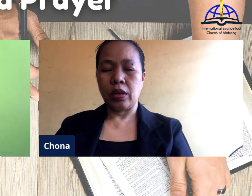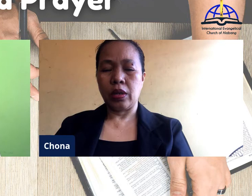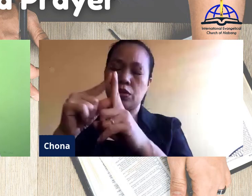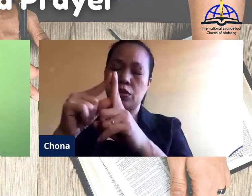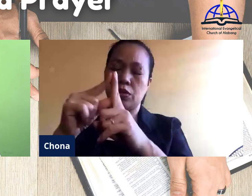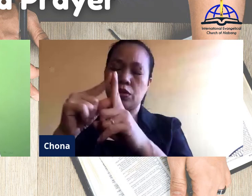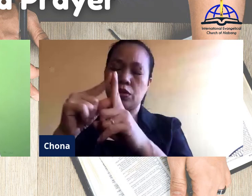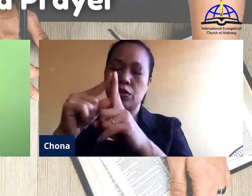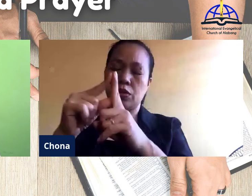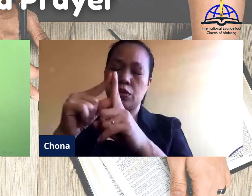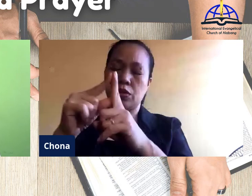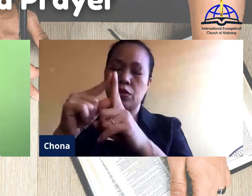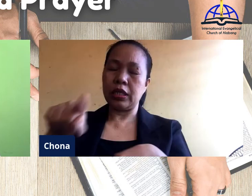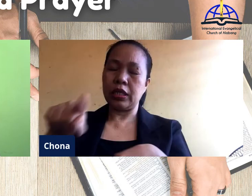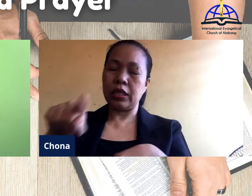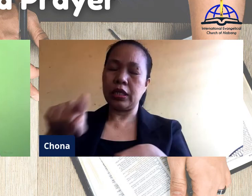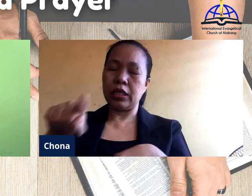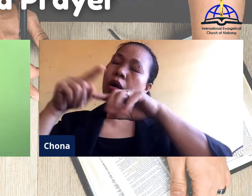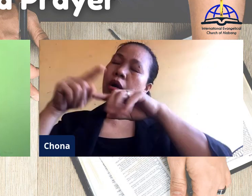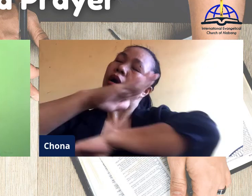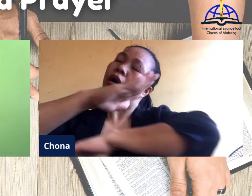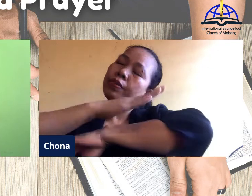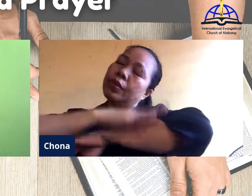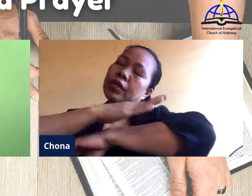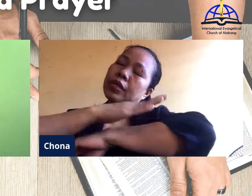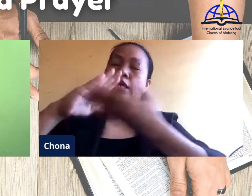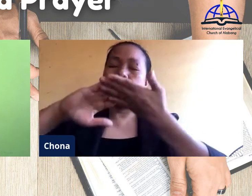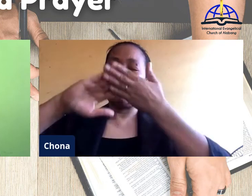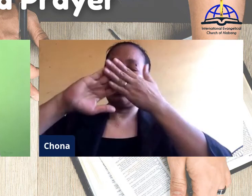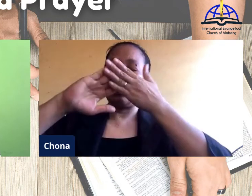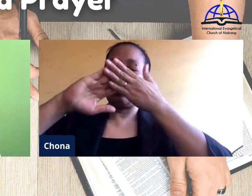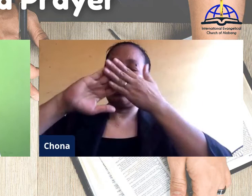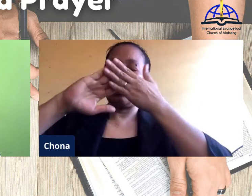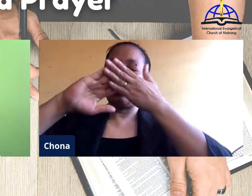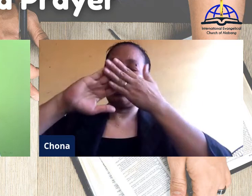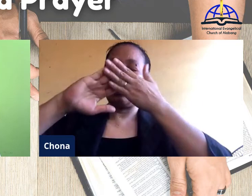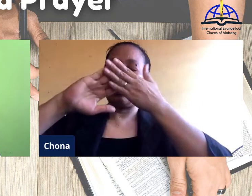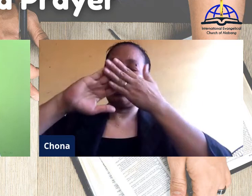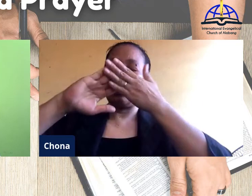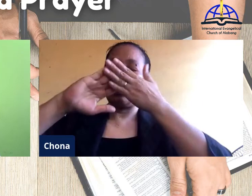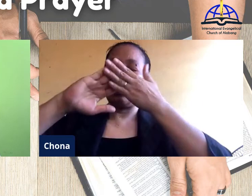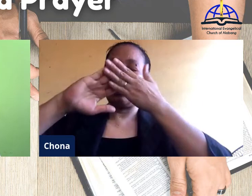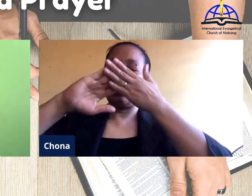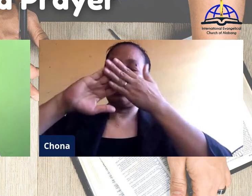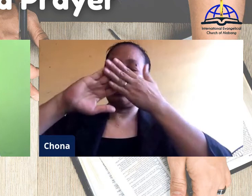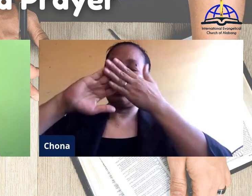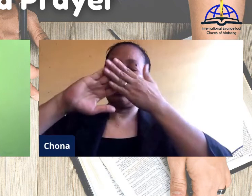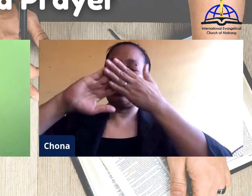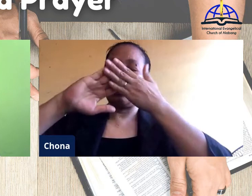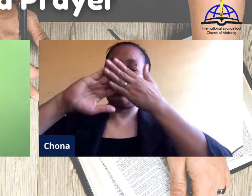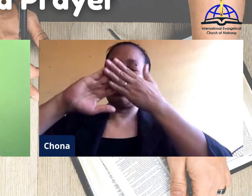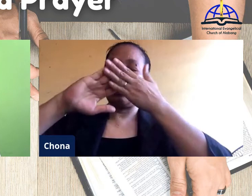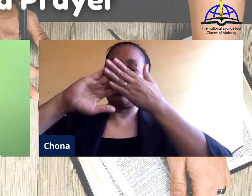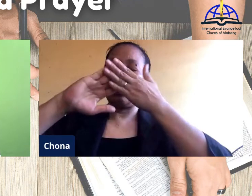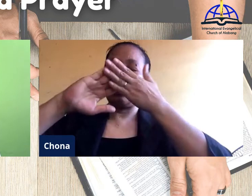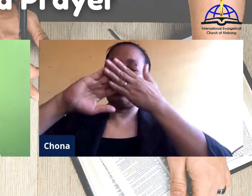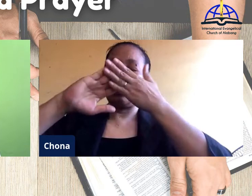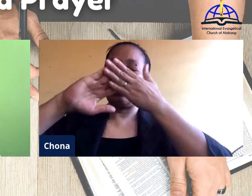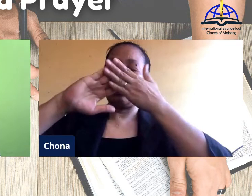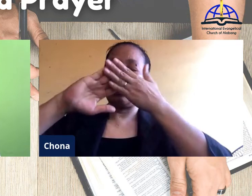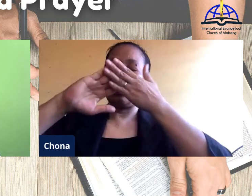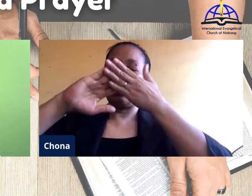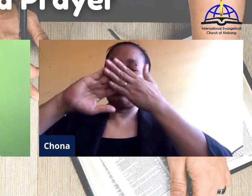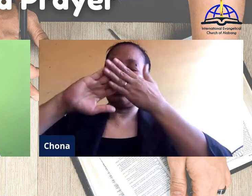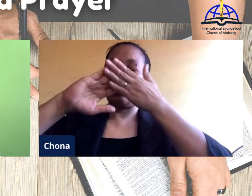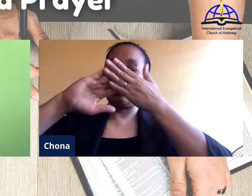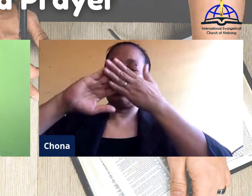nakapulot ng hamon ang aral pang aming maipamuhay sa pagkakataon na ito. Continue being with